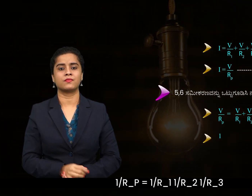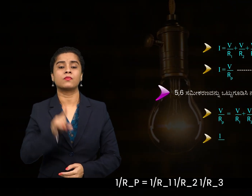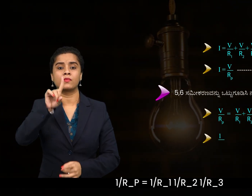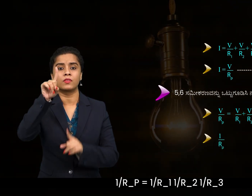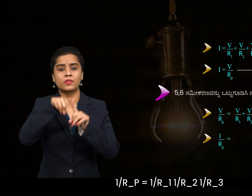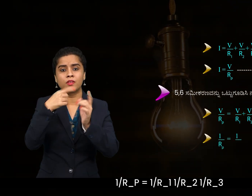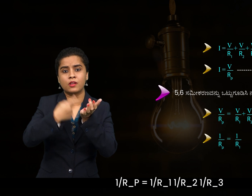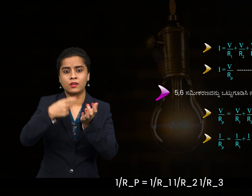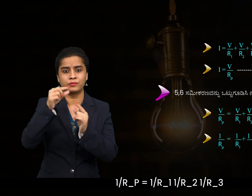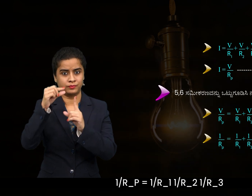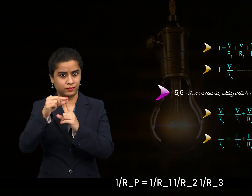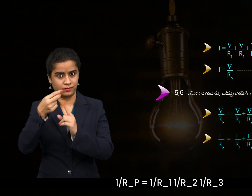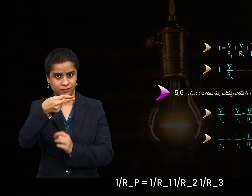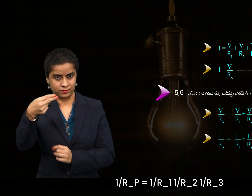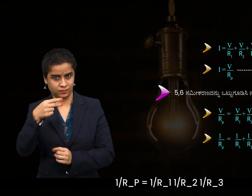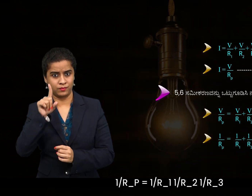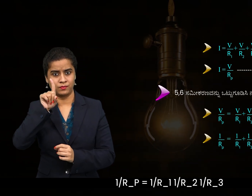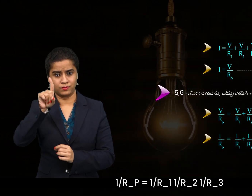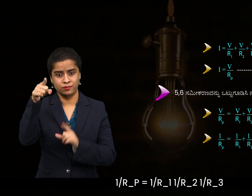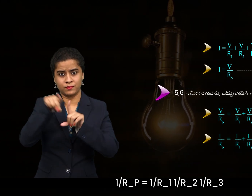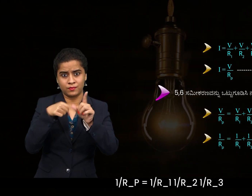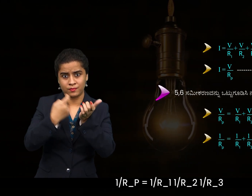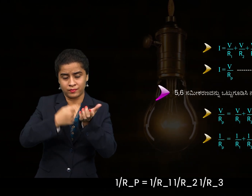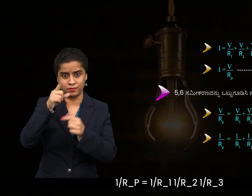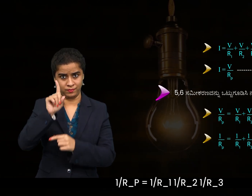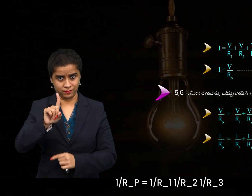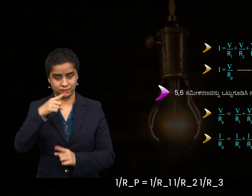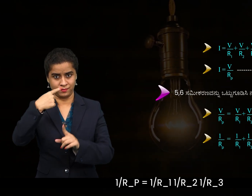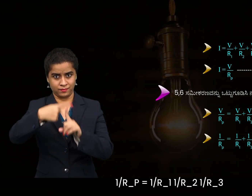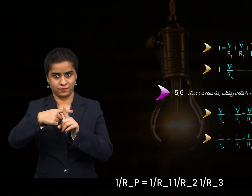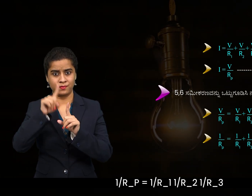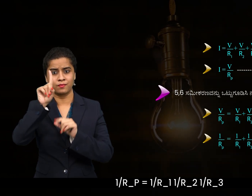1 by R underscore P is equal to 1 by R underscore 1,